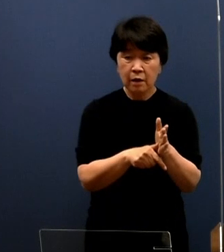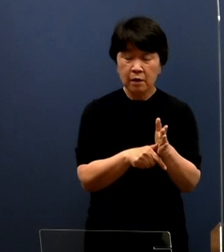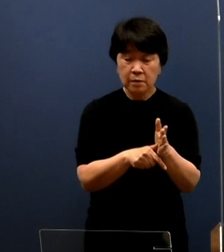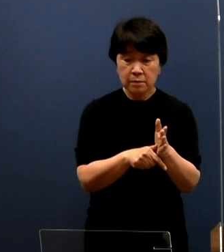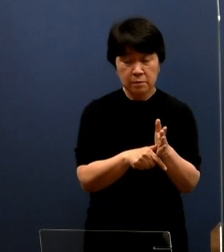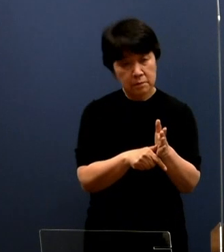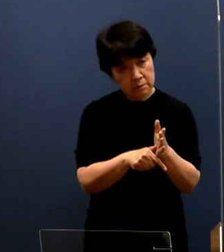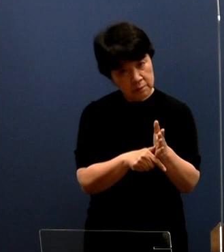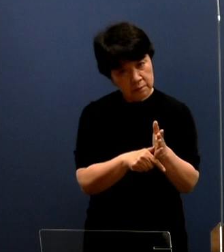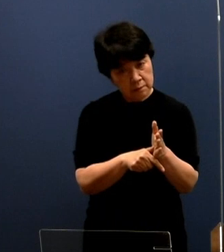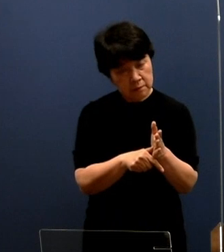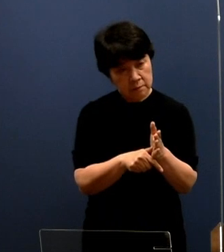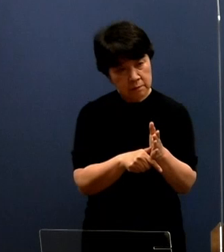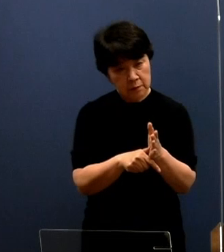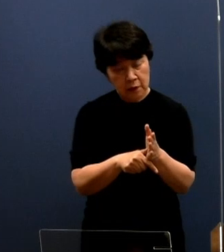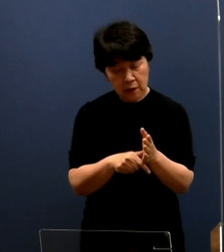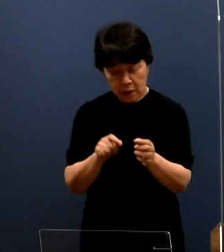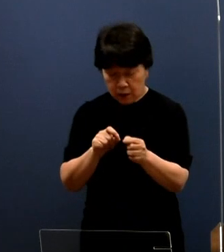何ていうんですか、